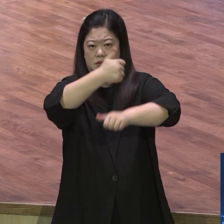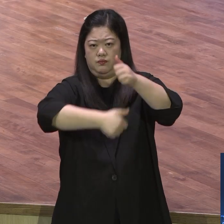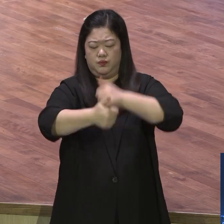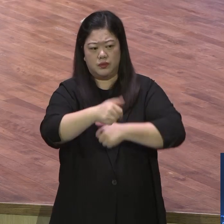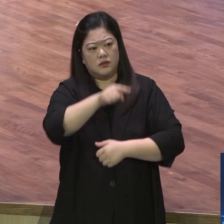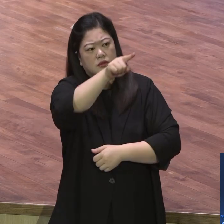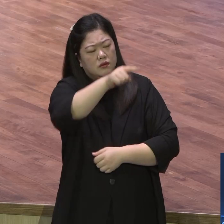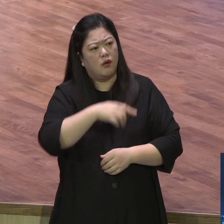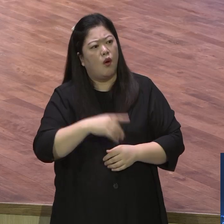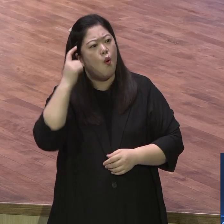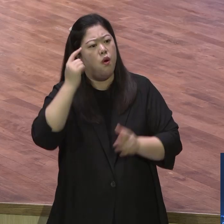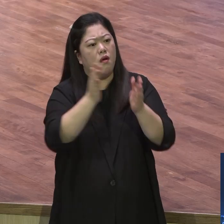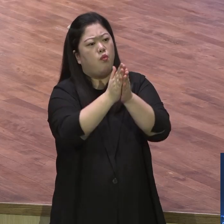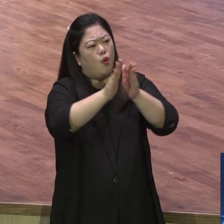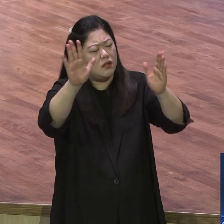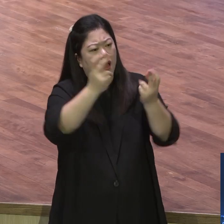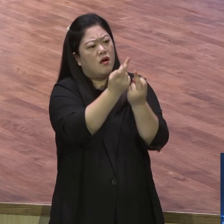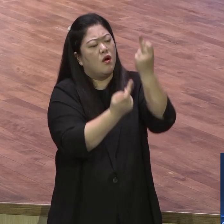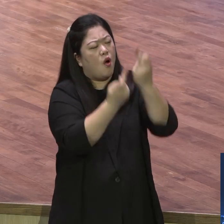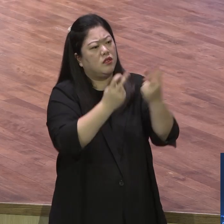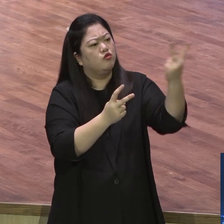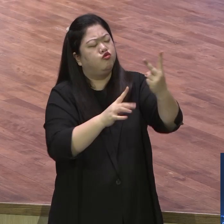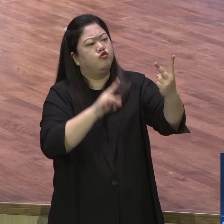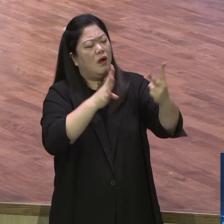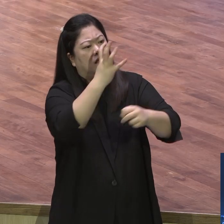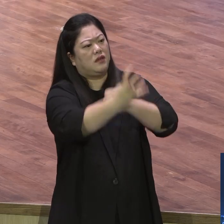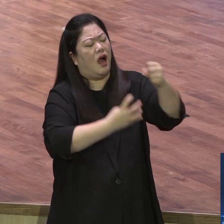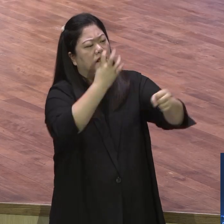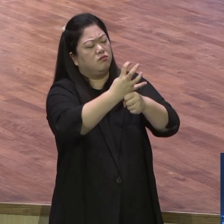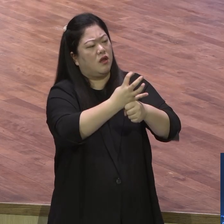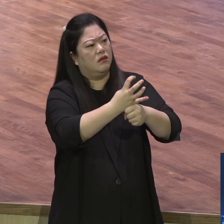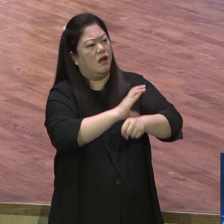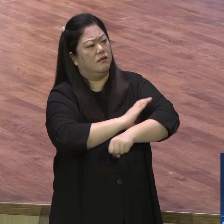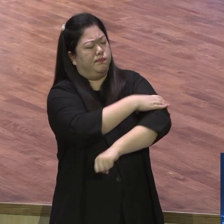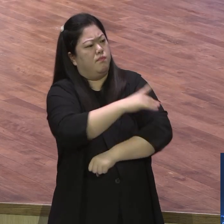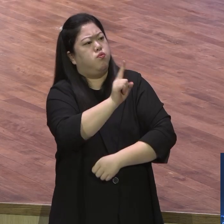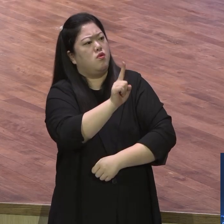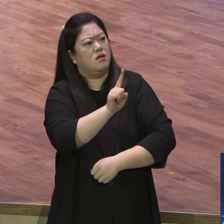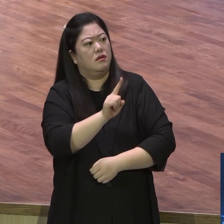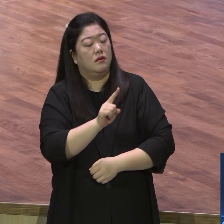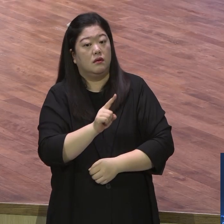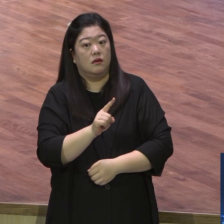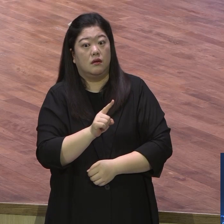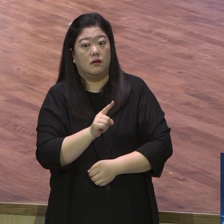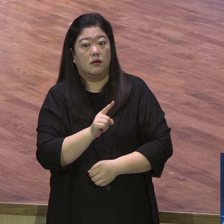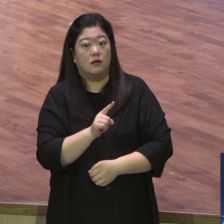왜 너만 당하냐 40년 동안 하나님이 세웠어 하나님